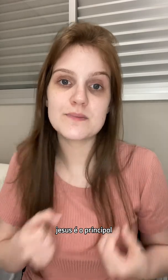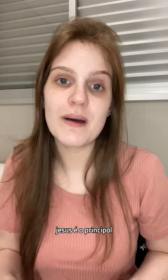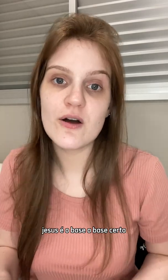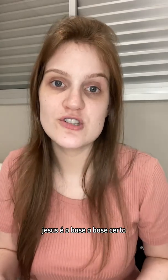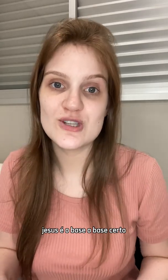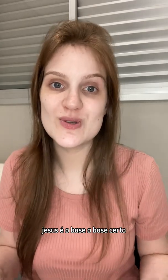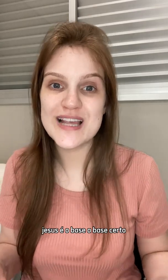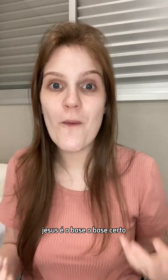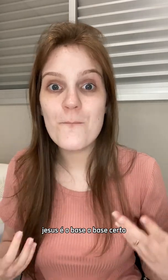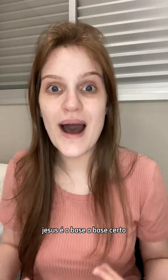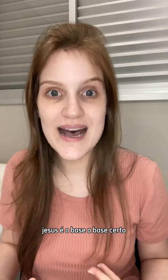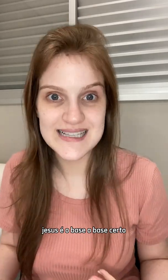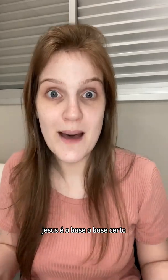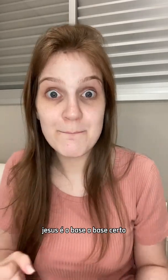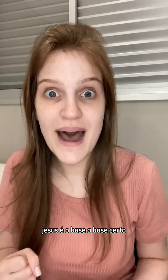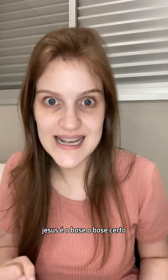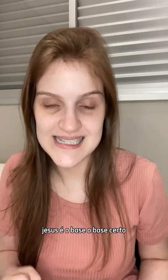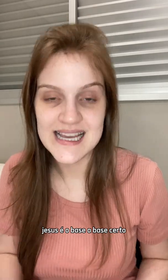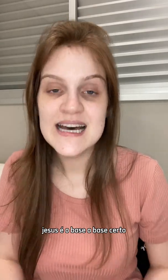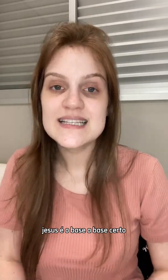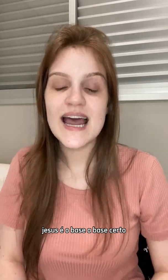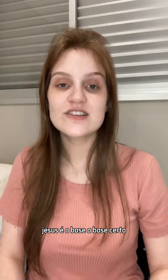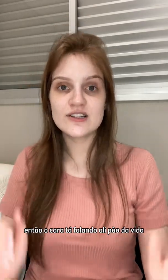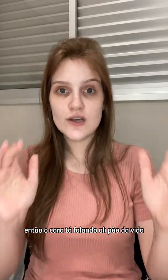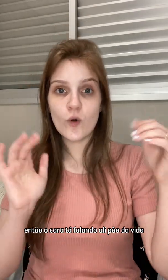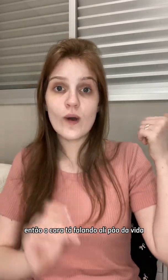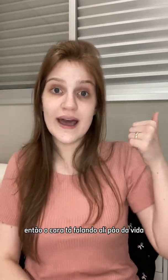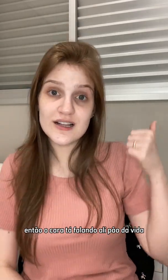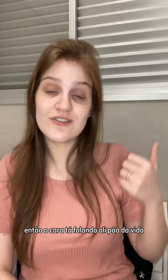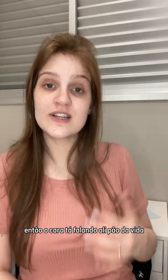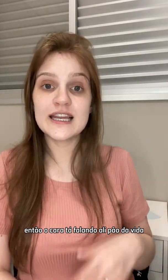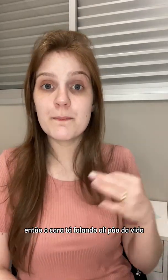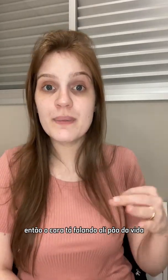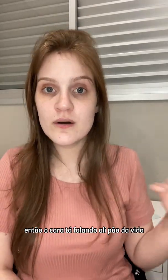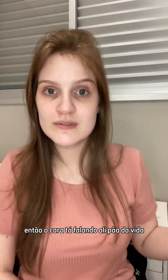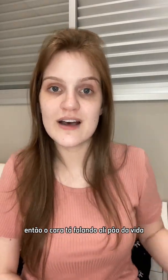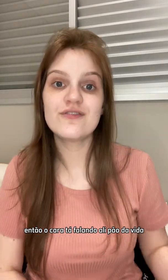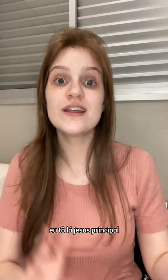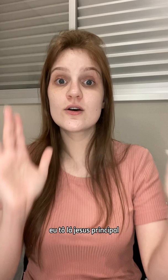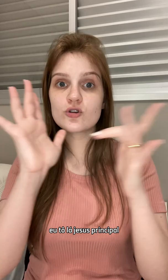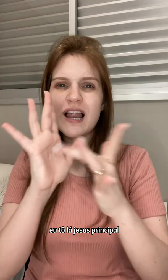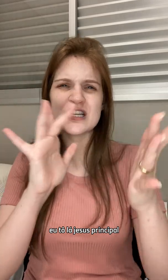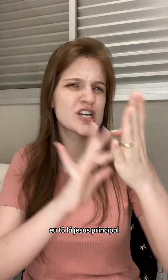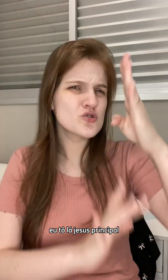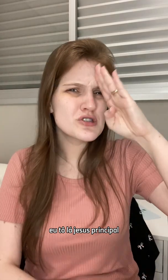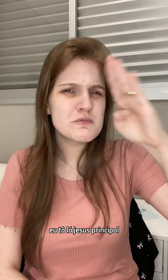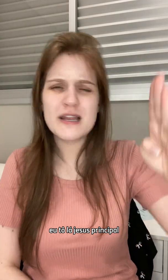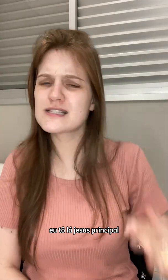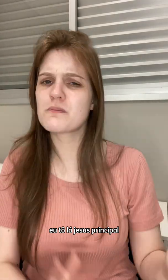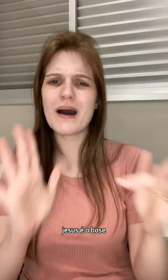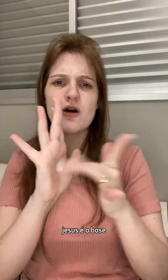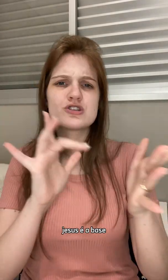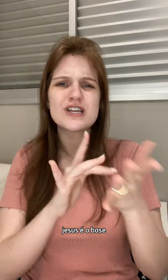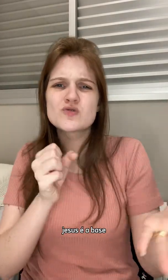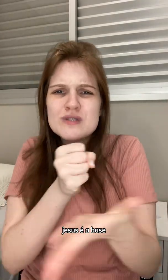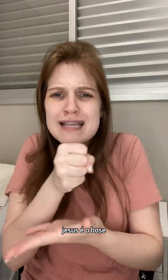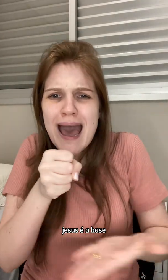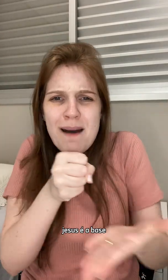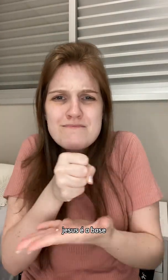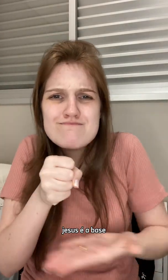principal, Jesus é a base, certo? Então o cara tá falando ali pão da vida, eu tô lá, Jesus principal, Jesus é a